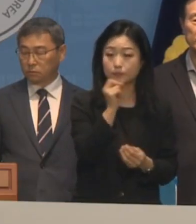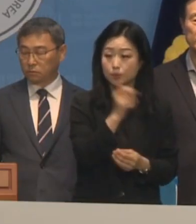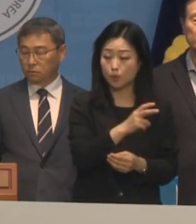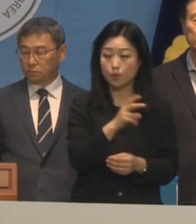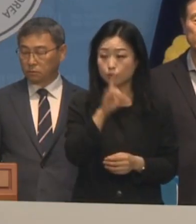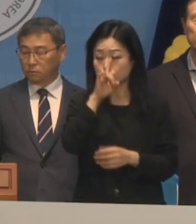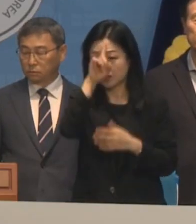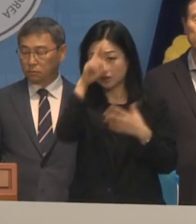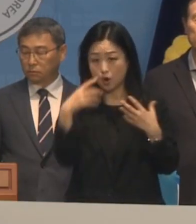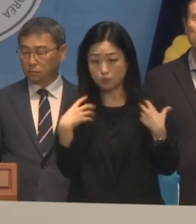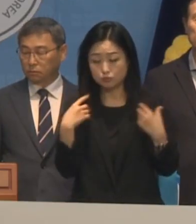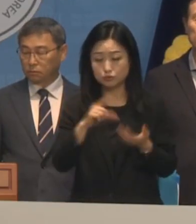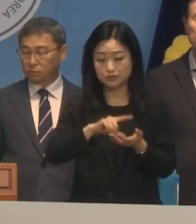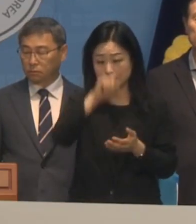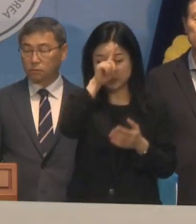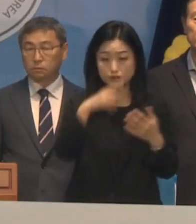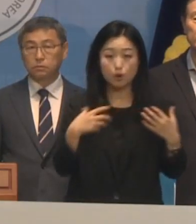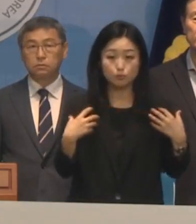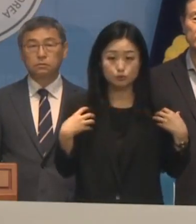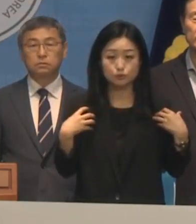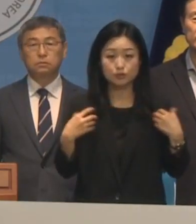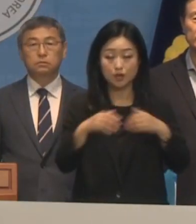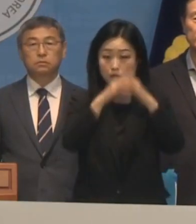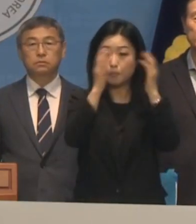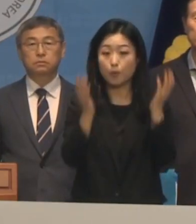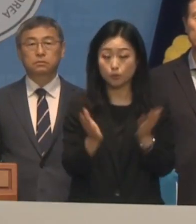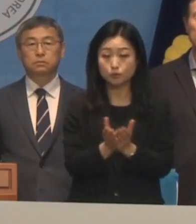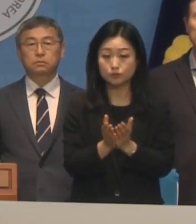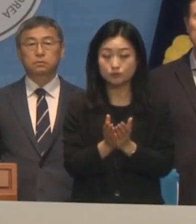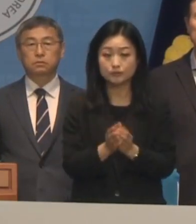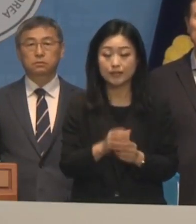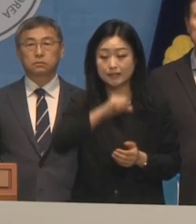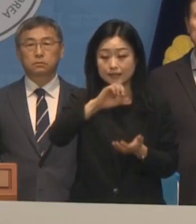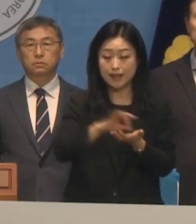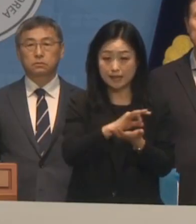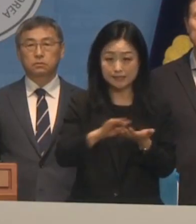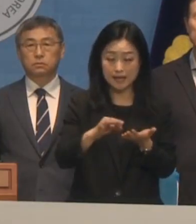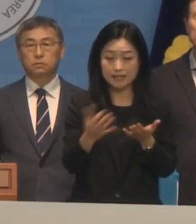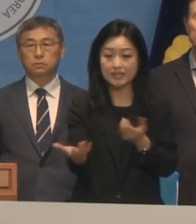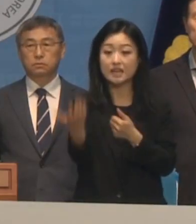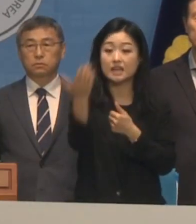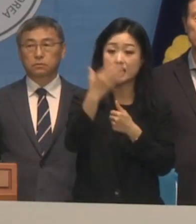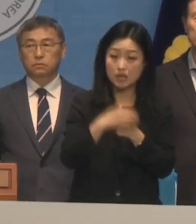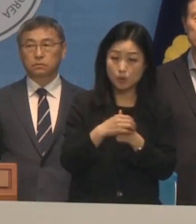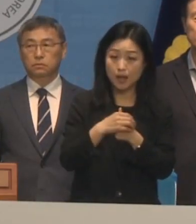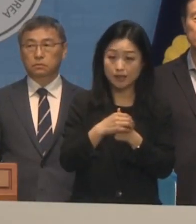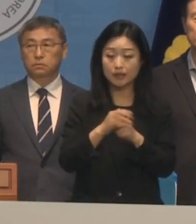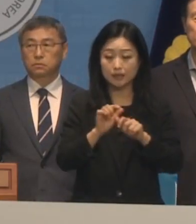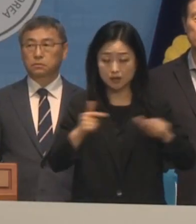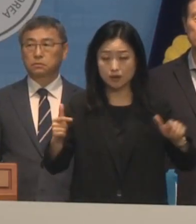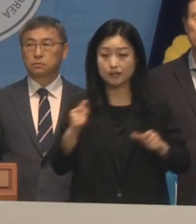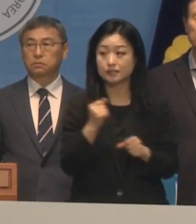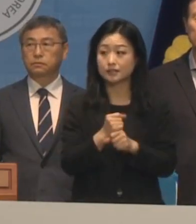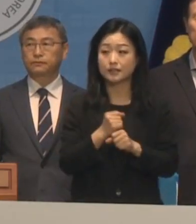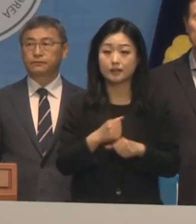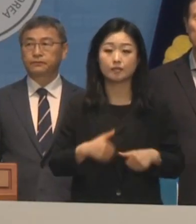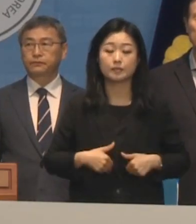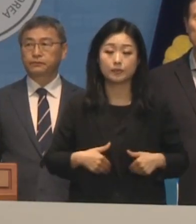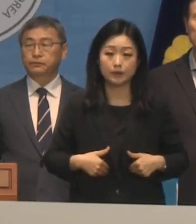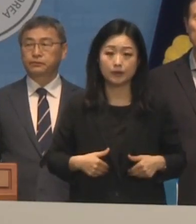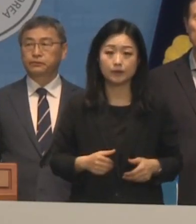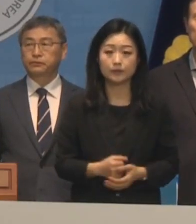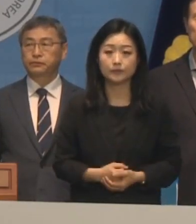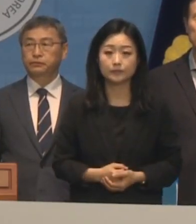재정이 악화되는 상황에서도 시도교육청은 유보통합, 늘봄학교,